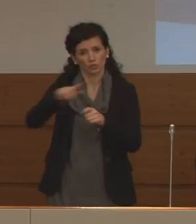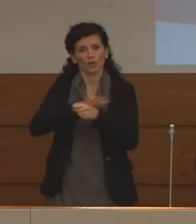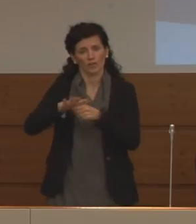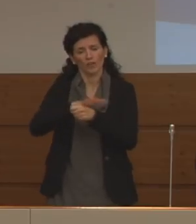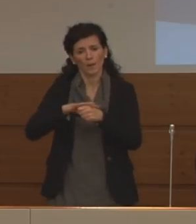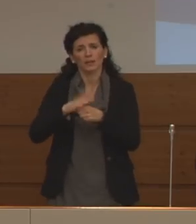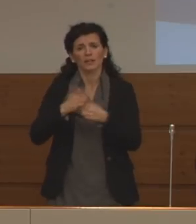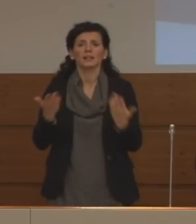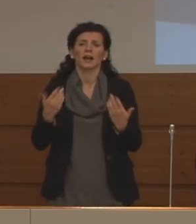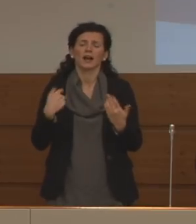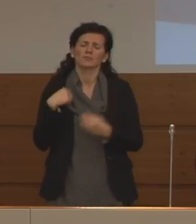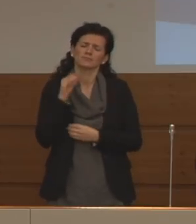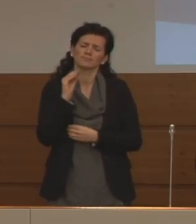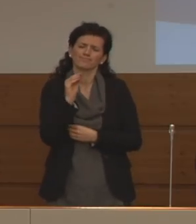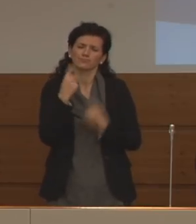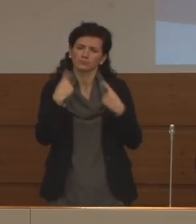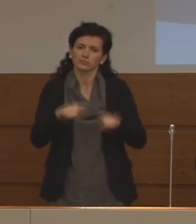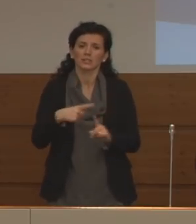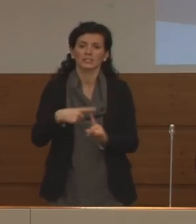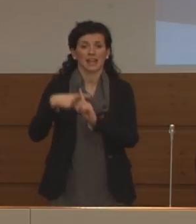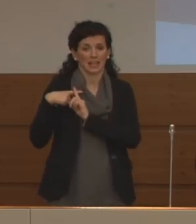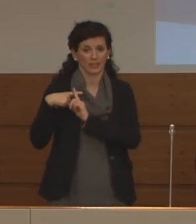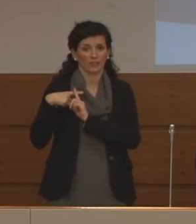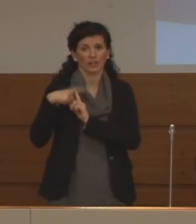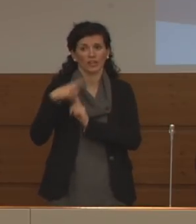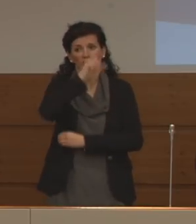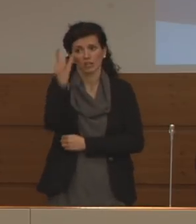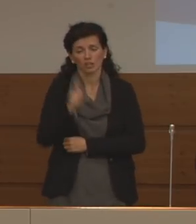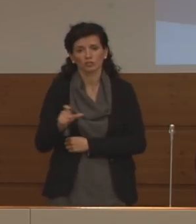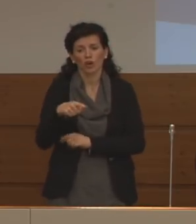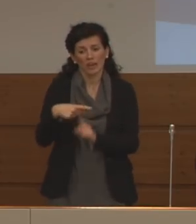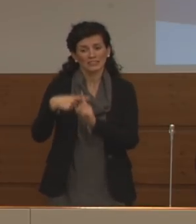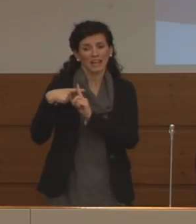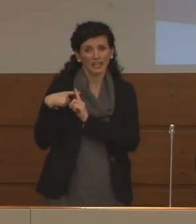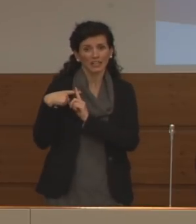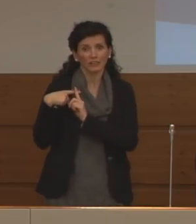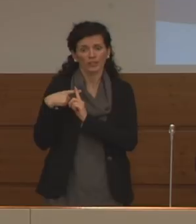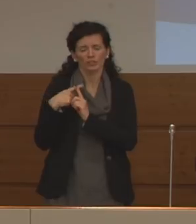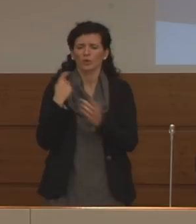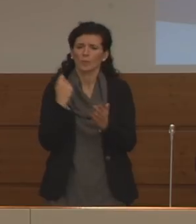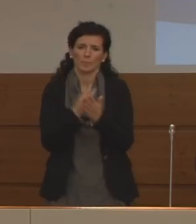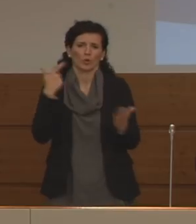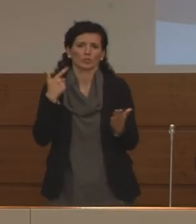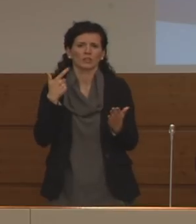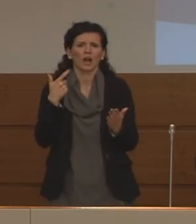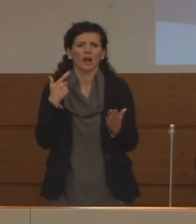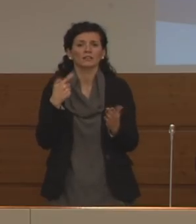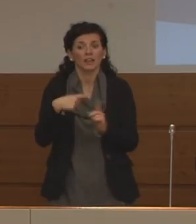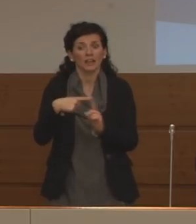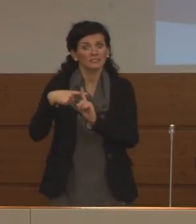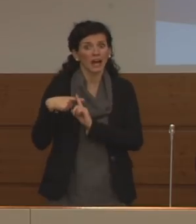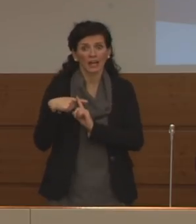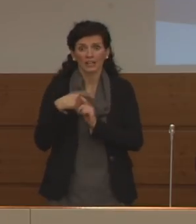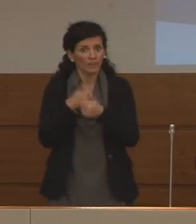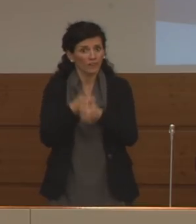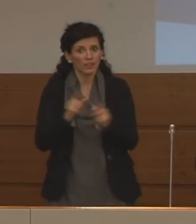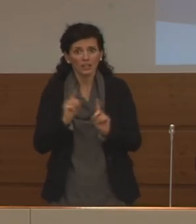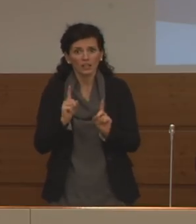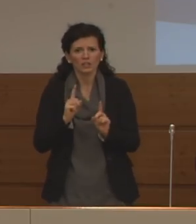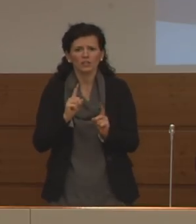questo paese ma è un sacrificio importante perché altrimenti rischiamo di perpetuare